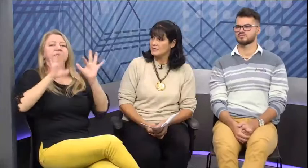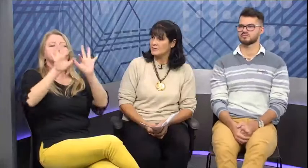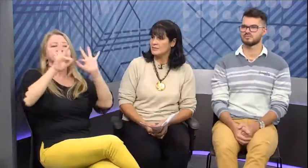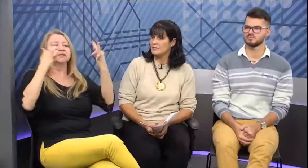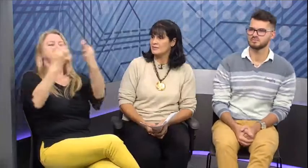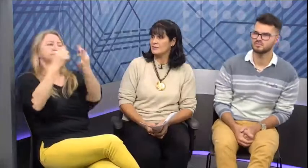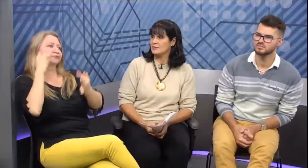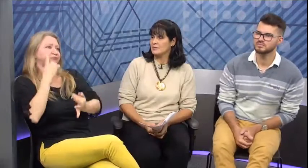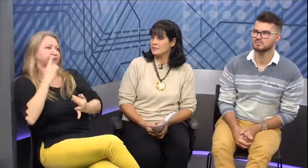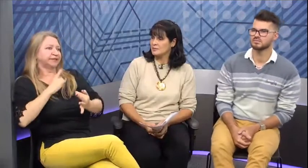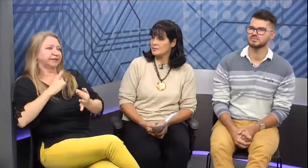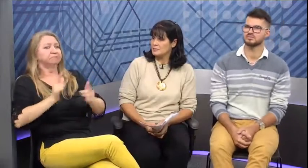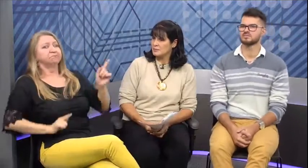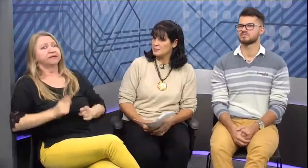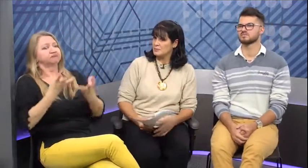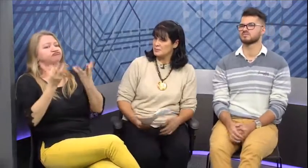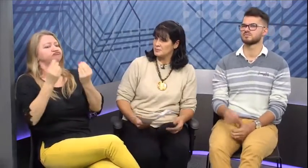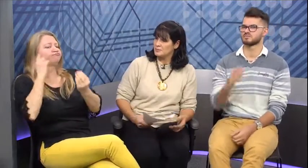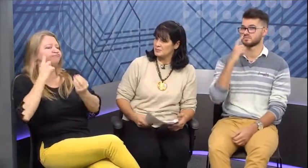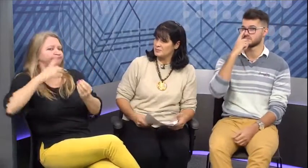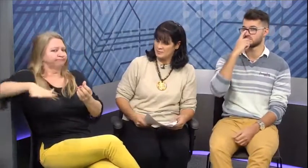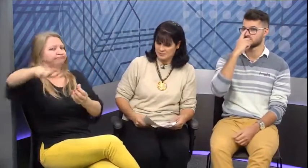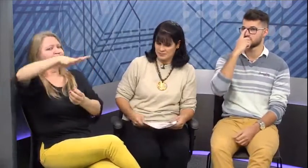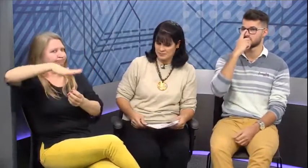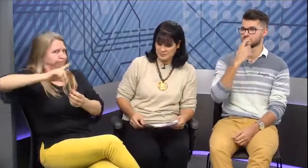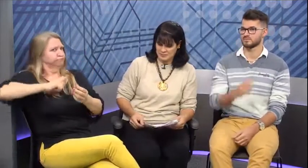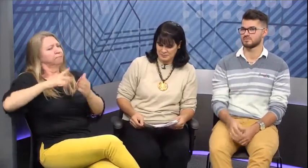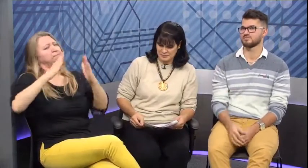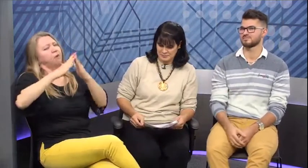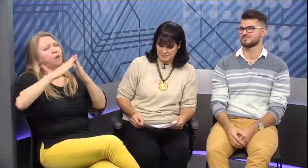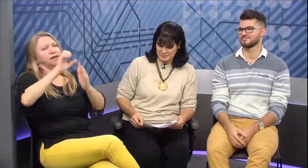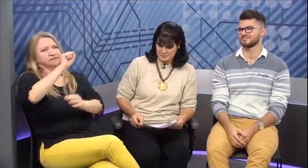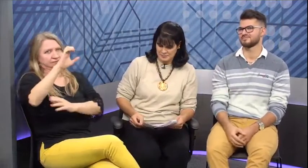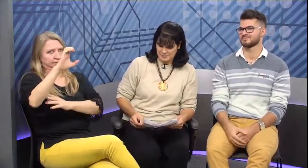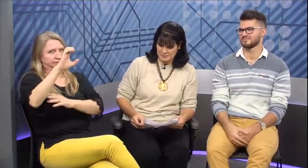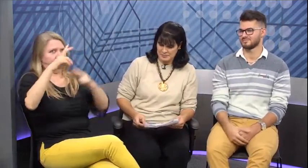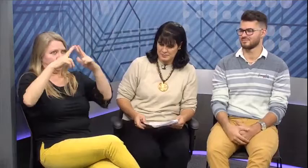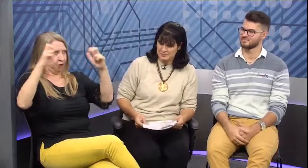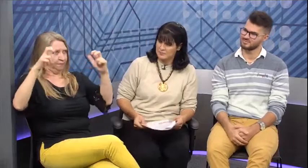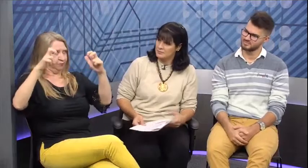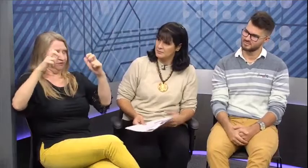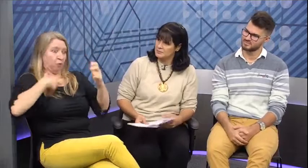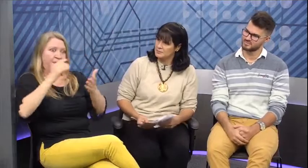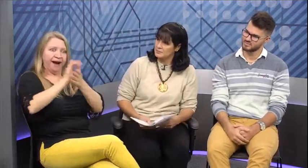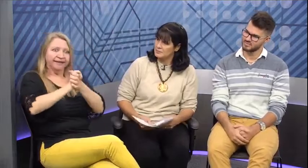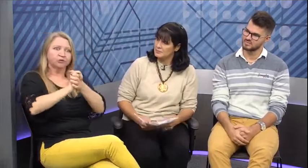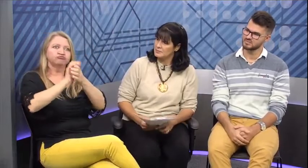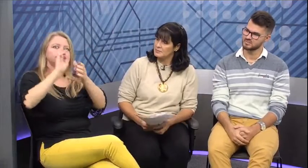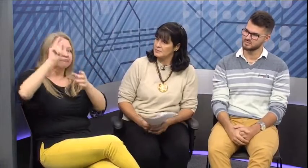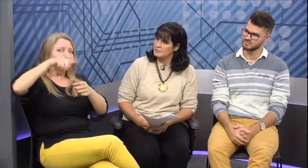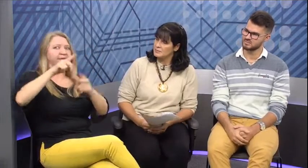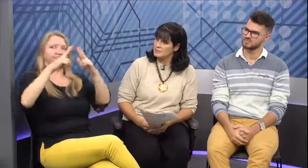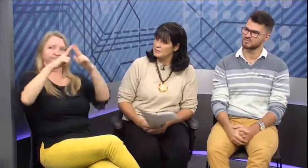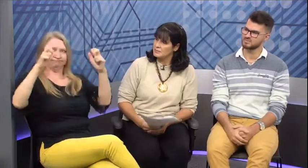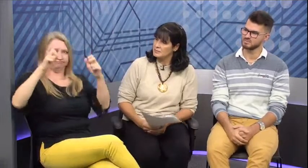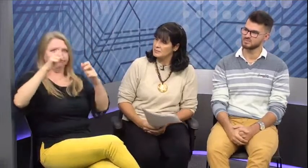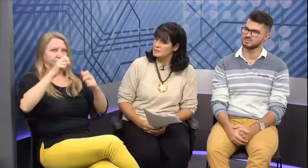será que vai ser surdo ou vai ser ouvinte? O meu esposo, a família dele tem várias pessoas que são surdas, eles moram em Florianópolis, Santa